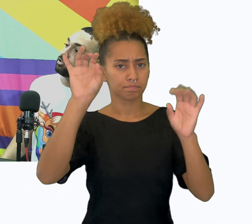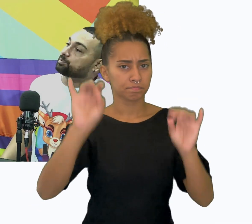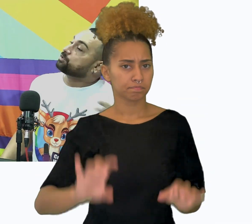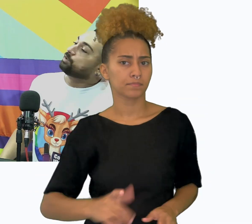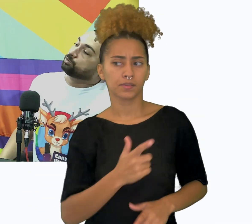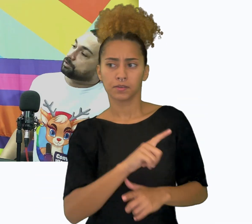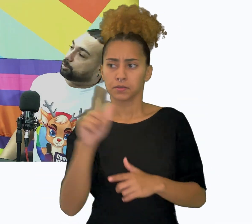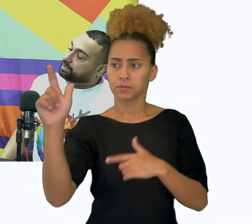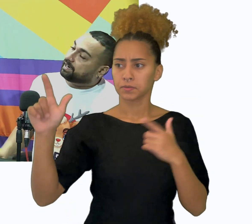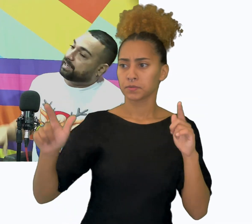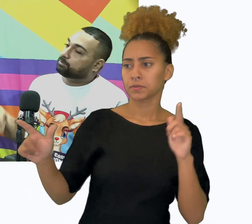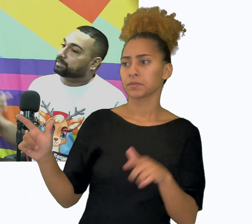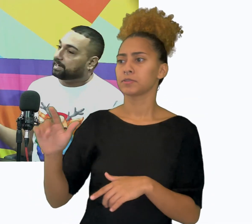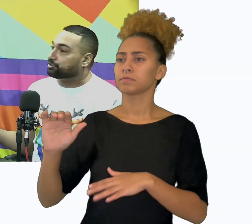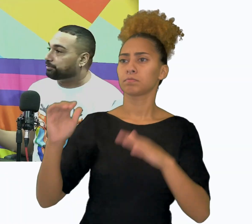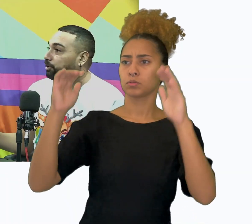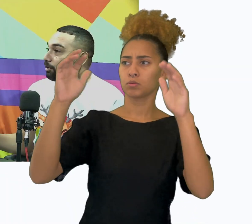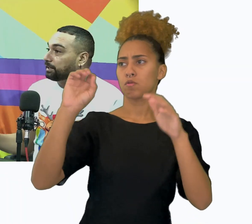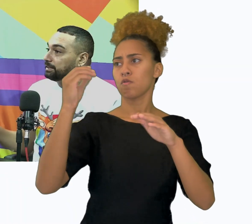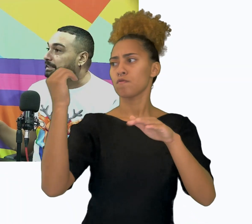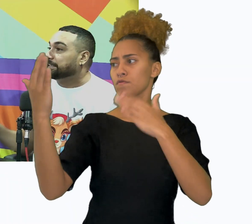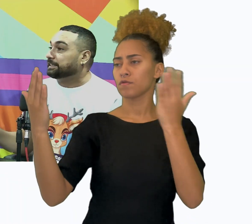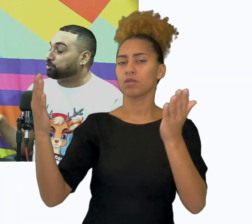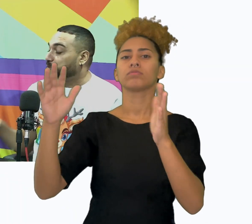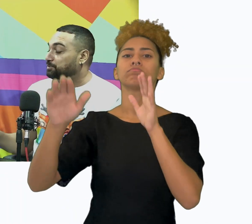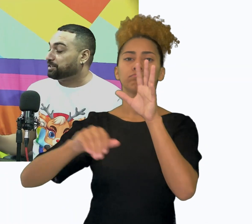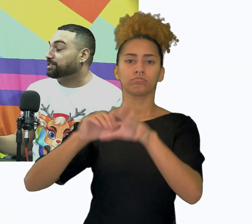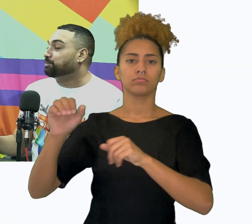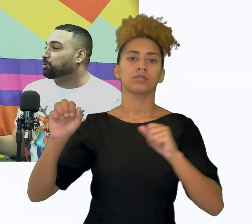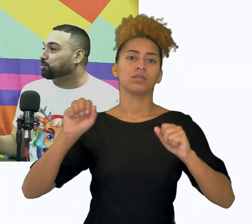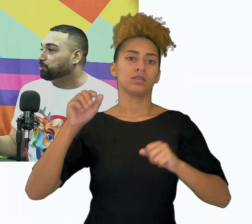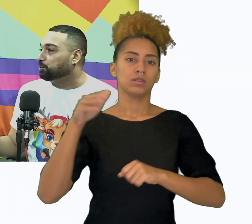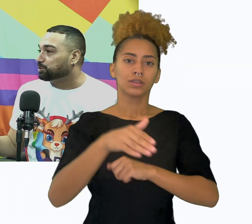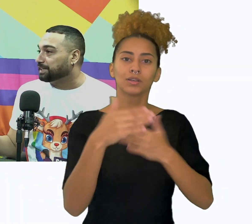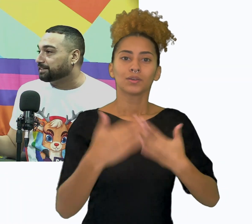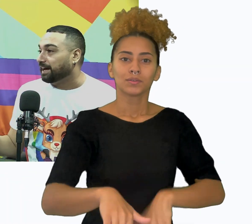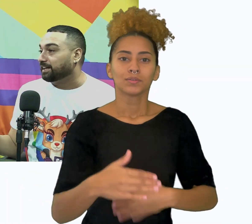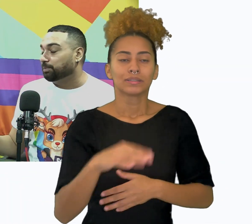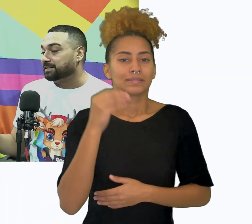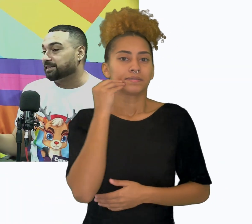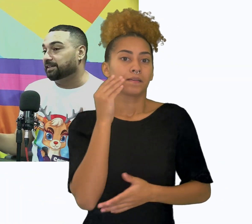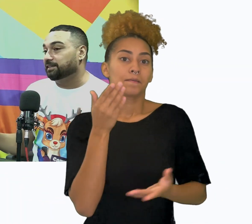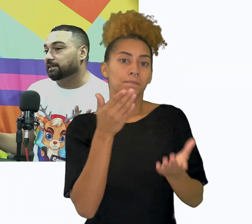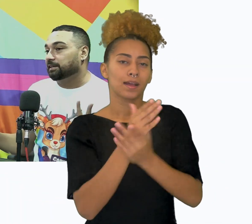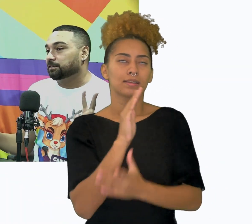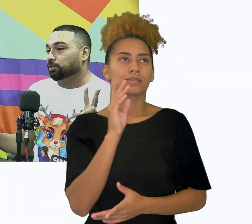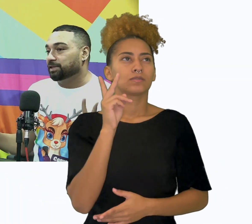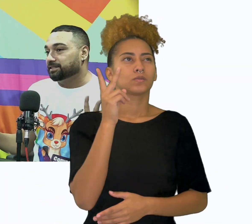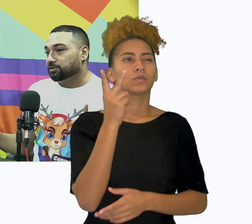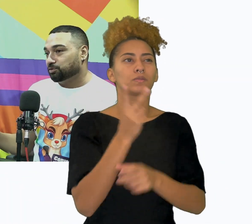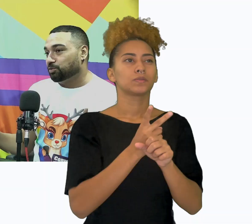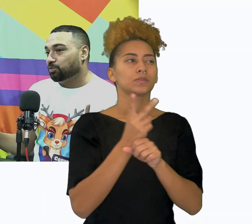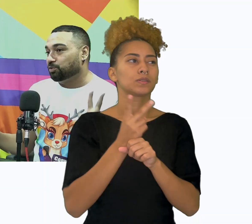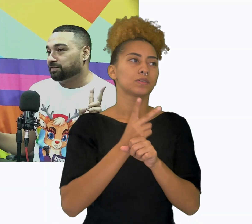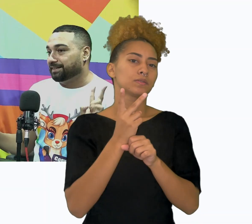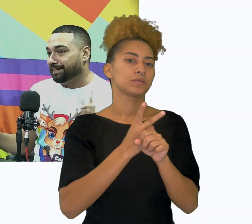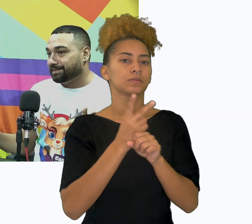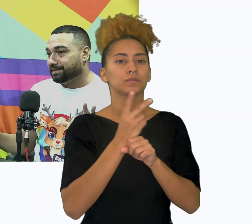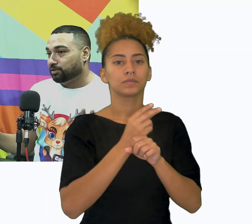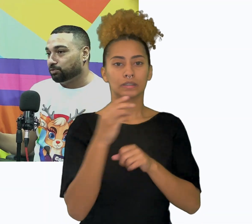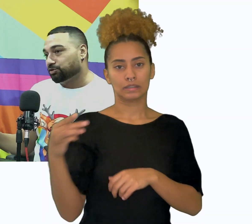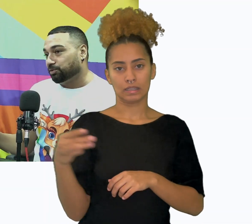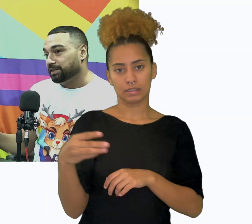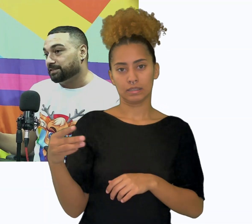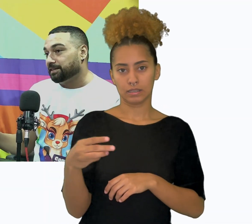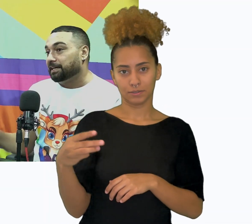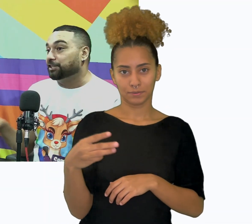chamava, tipo assim, uma outra top drag, uma Sim, drag de fora. uma drag de fora. Então, tipo assim, você ia pro concurso tentar. Eu passei 2 anos no concurso, fiquei em terceiro